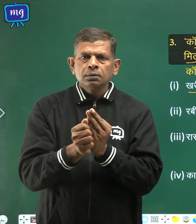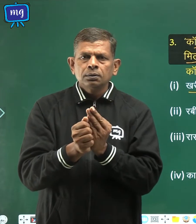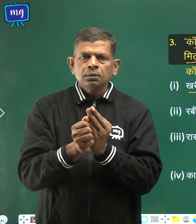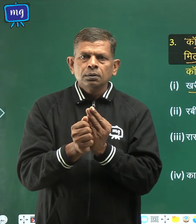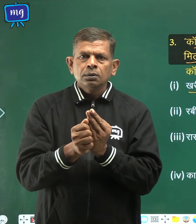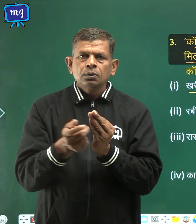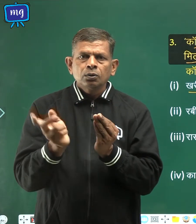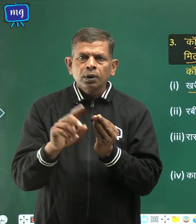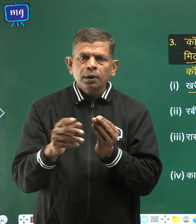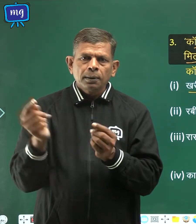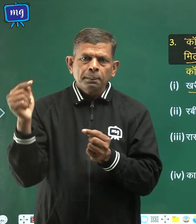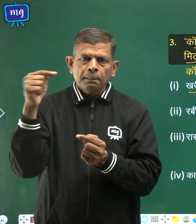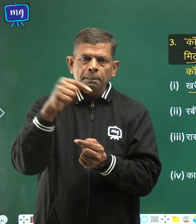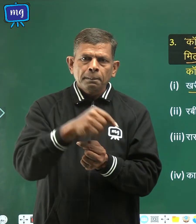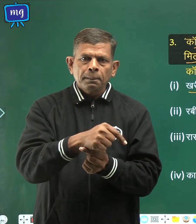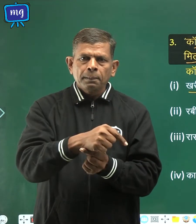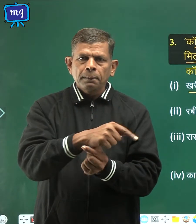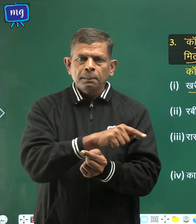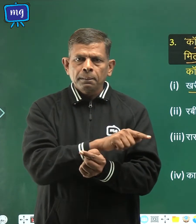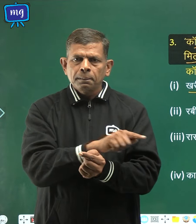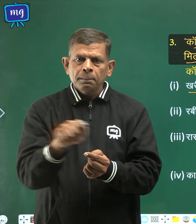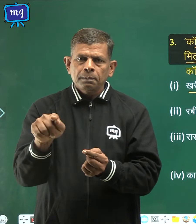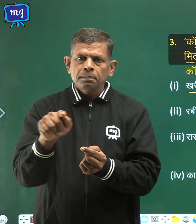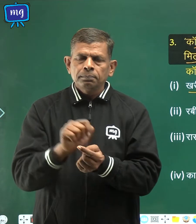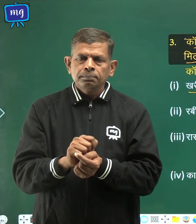तो इन्हें हम मिला देंगे।